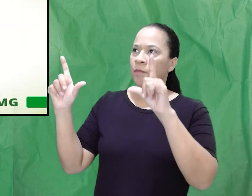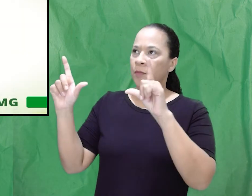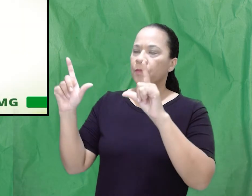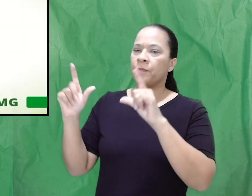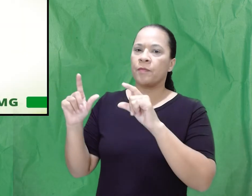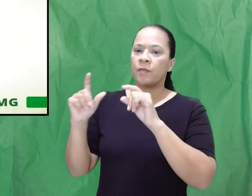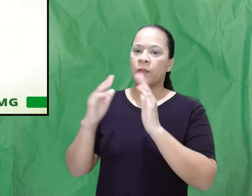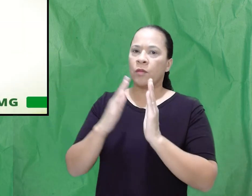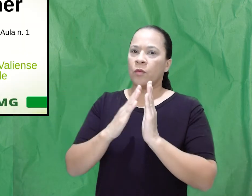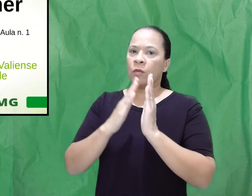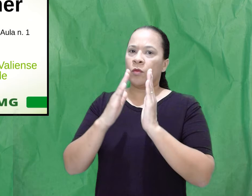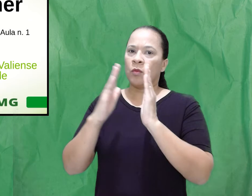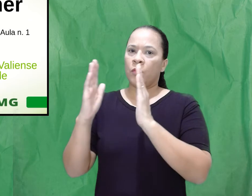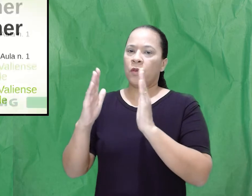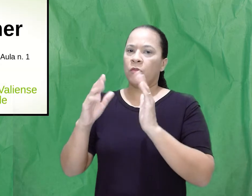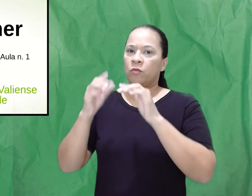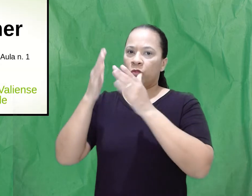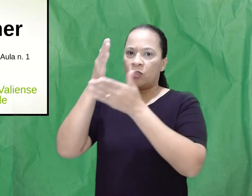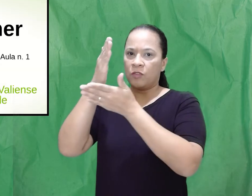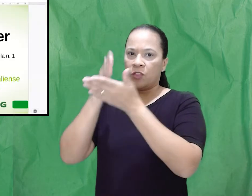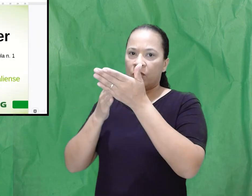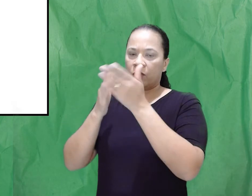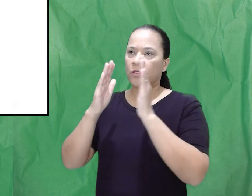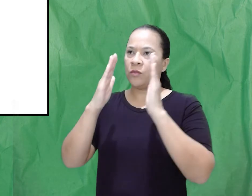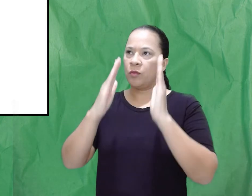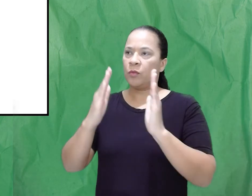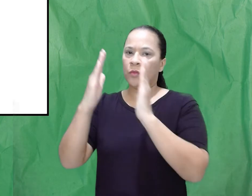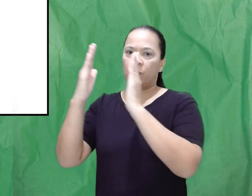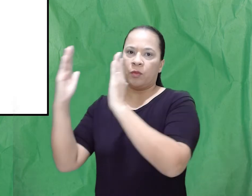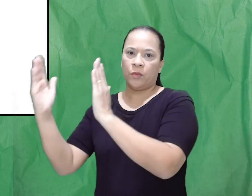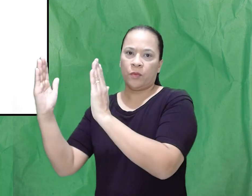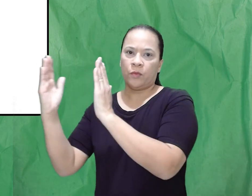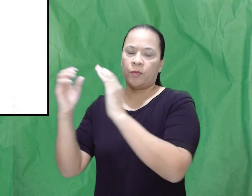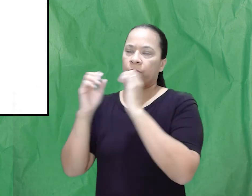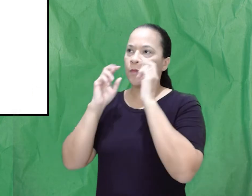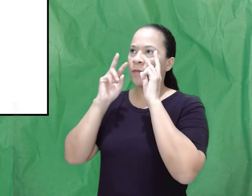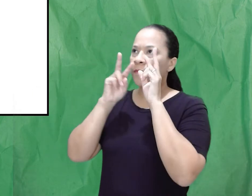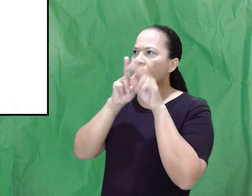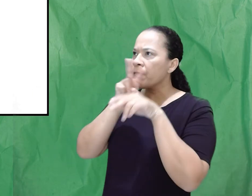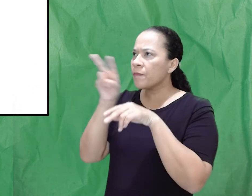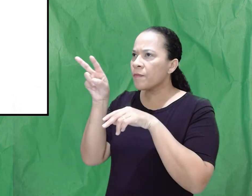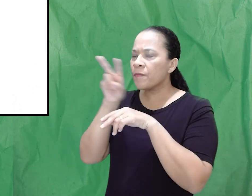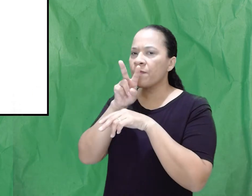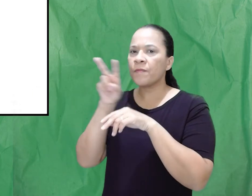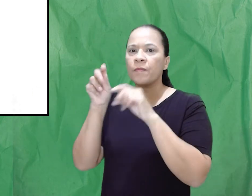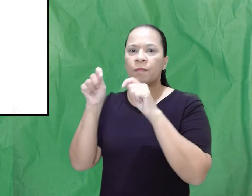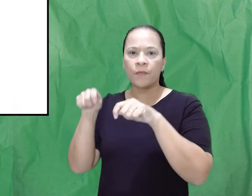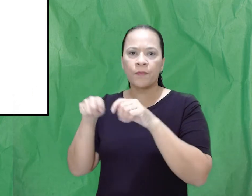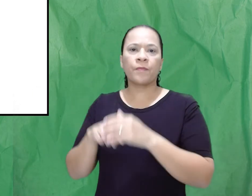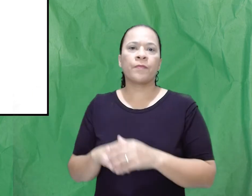lado a lado o site. Opa. Então aqui eu tenho